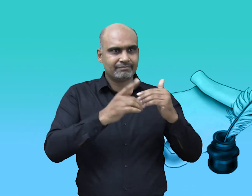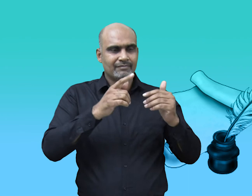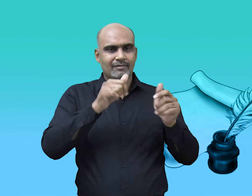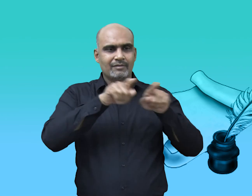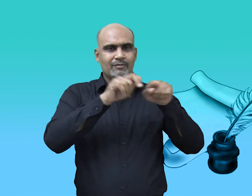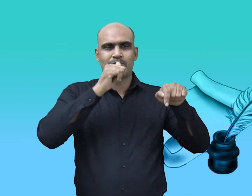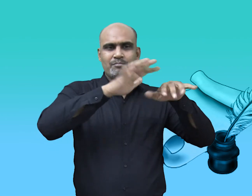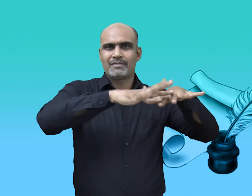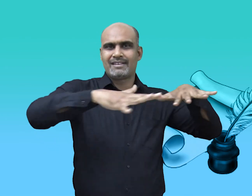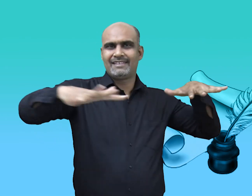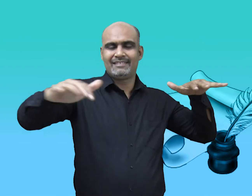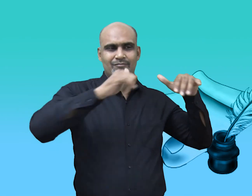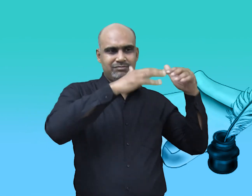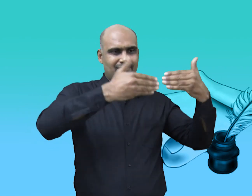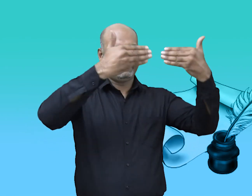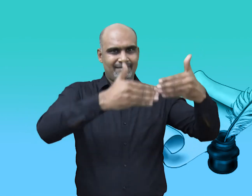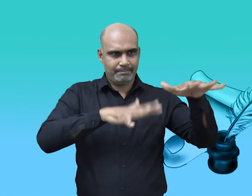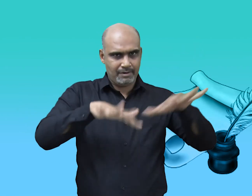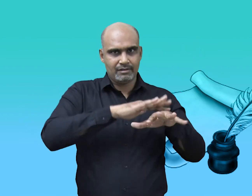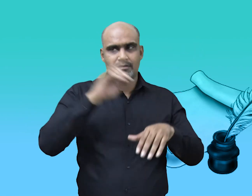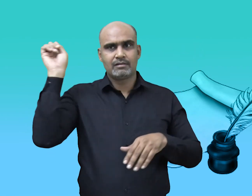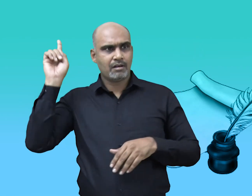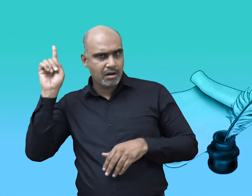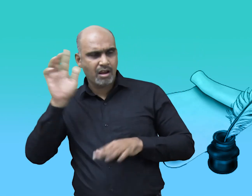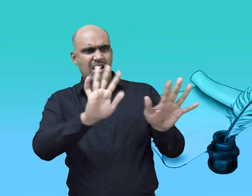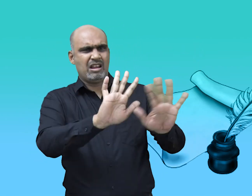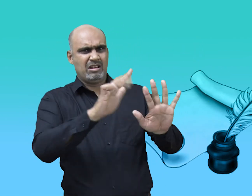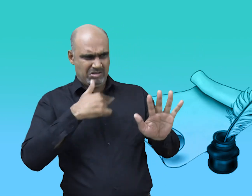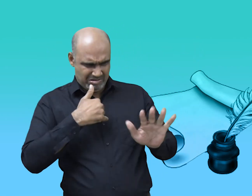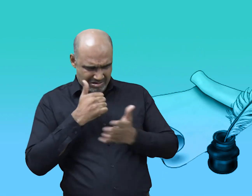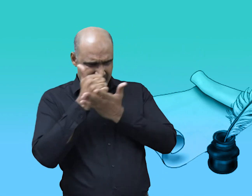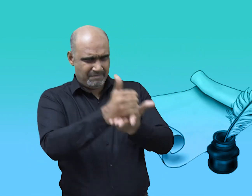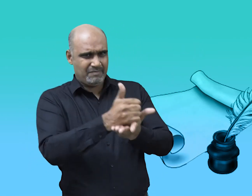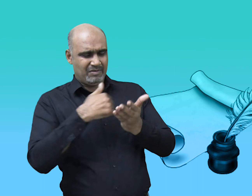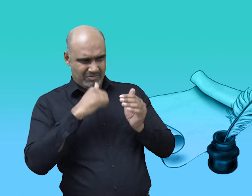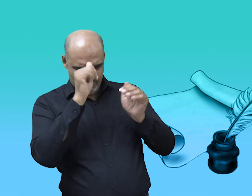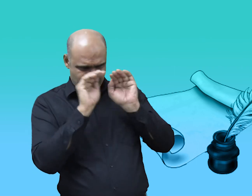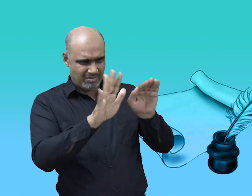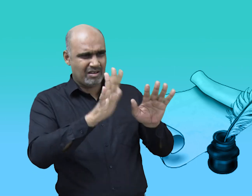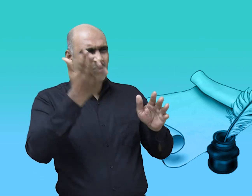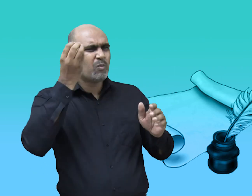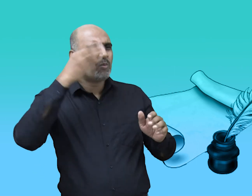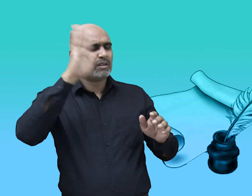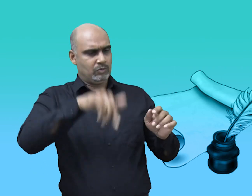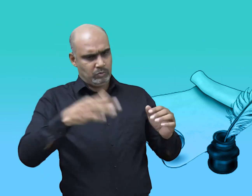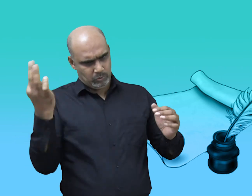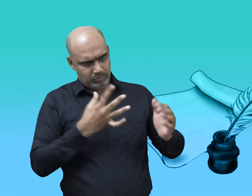कि किस प्रकार वे अपने देश में प्रगति ला सकते हैं। जैसे वे उन्हें बताते हैं कि किस प्रकार नई तकनीकों के